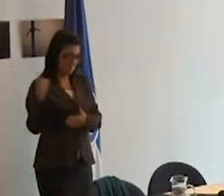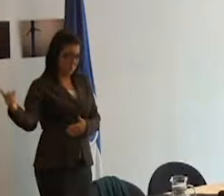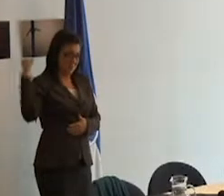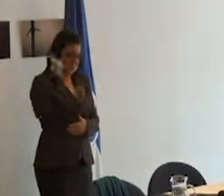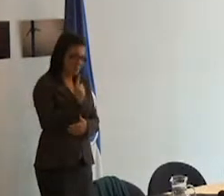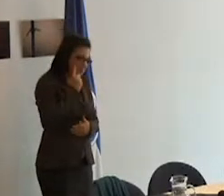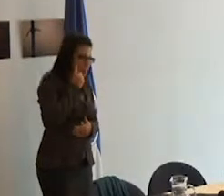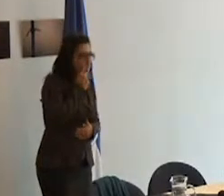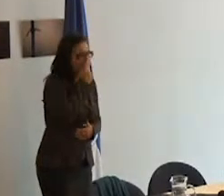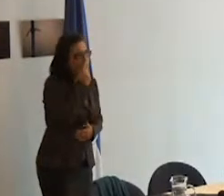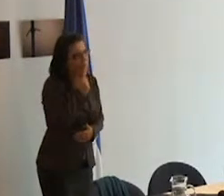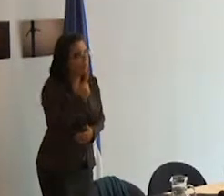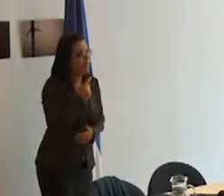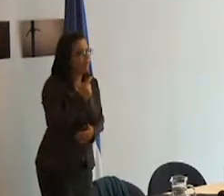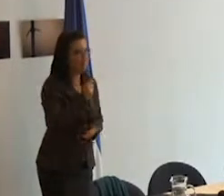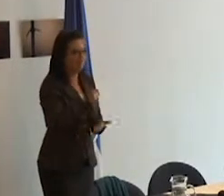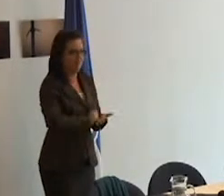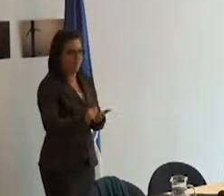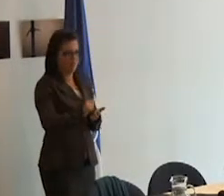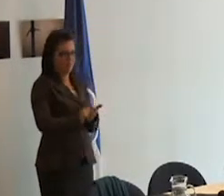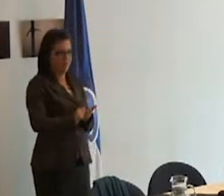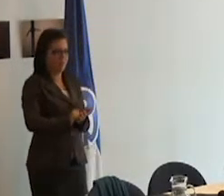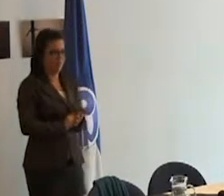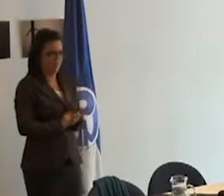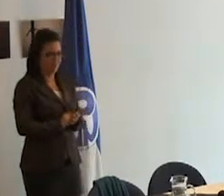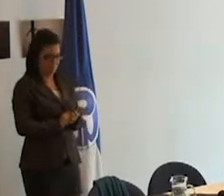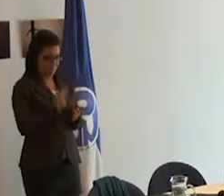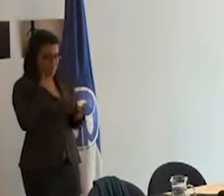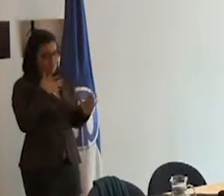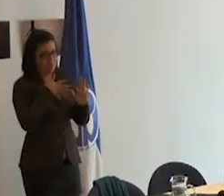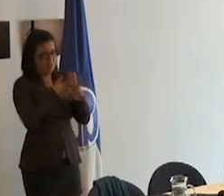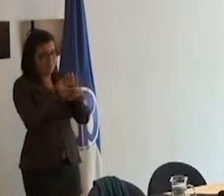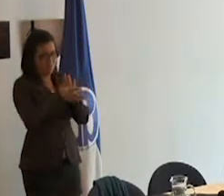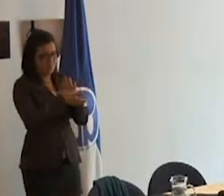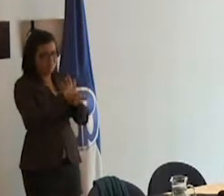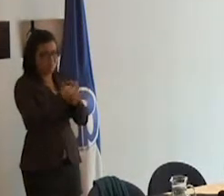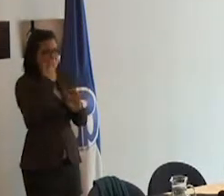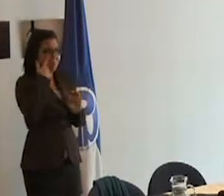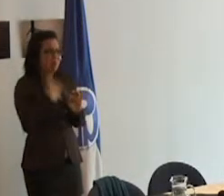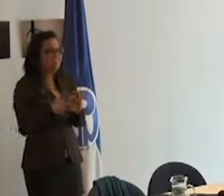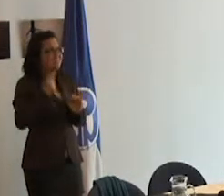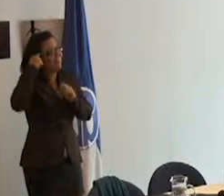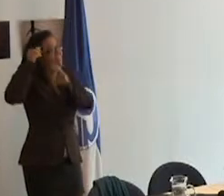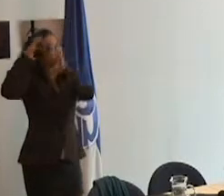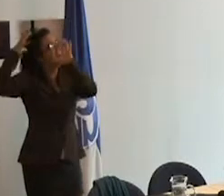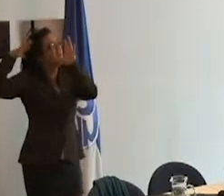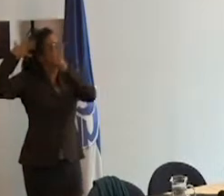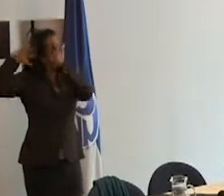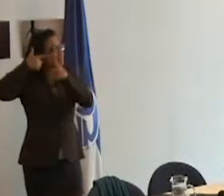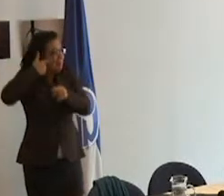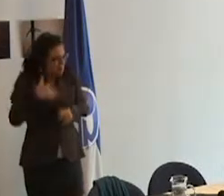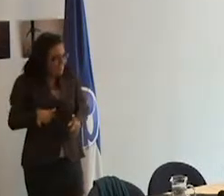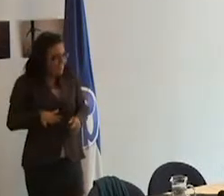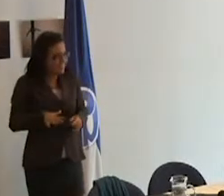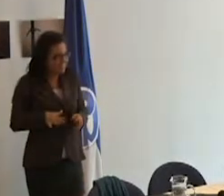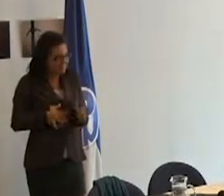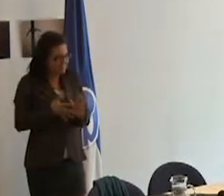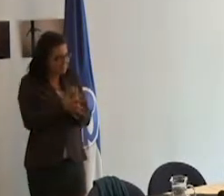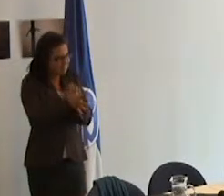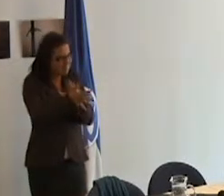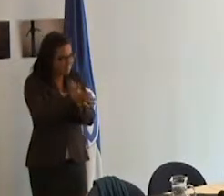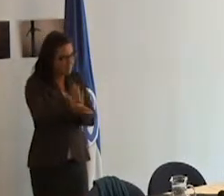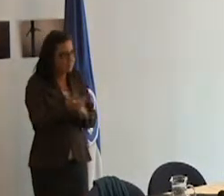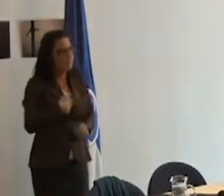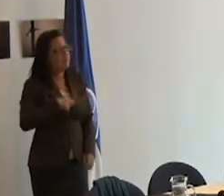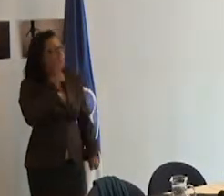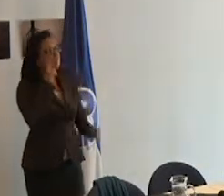Meridional una crónica rigurosa que, sin embargo, parece una aventura de la imaginación. Contó que había